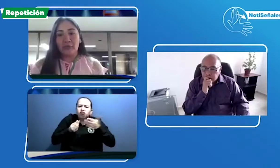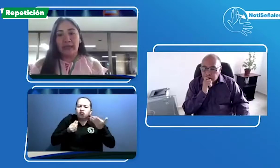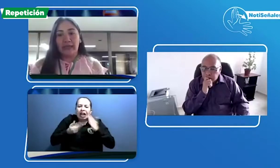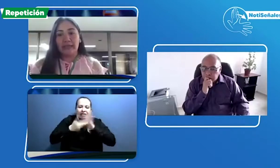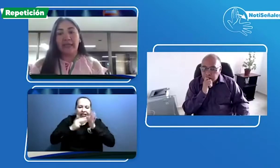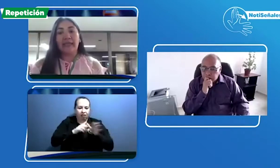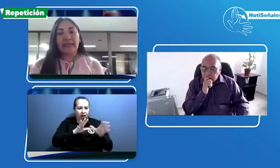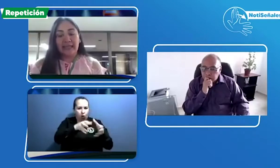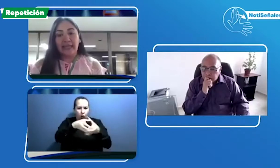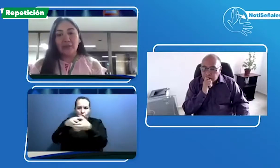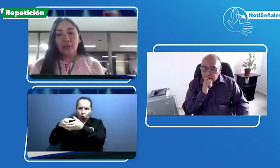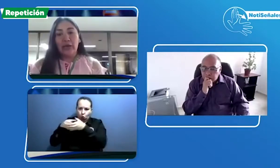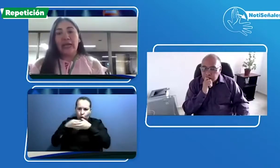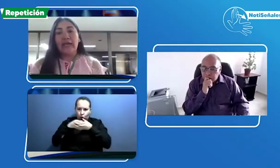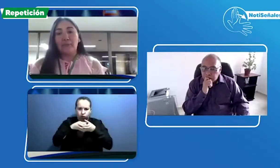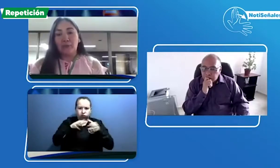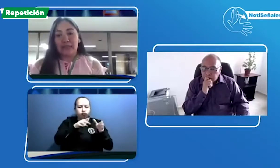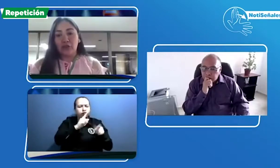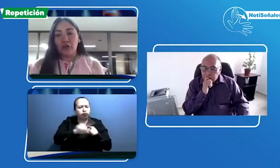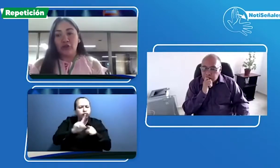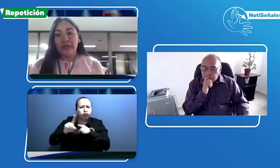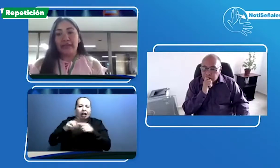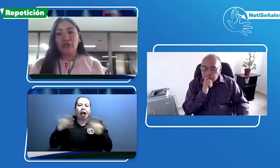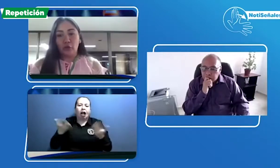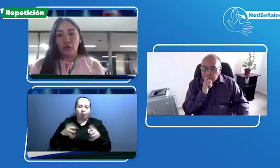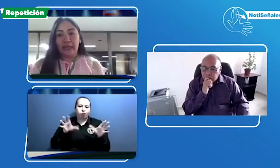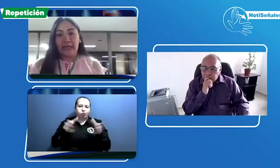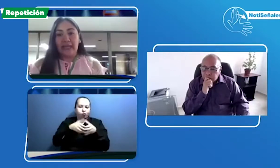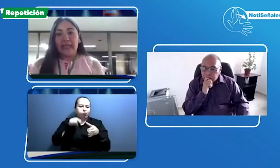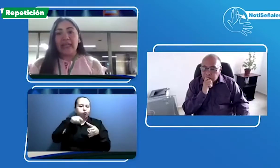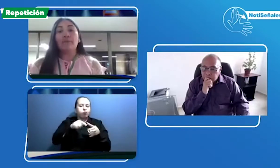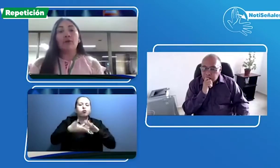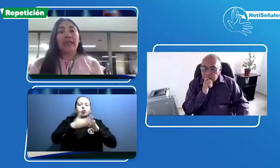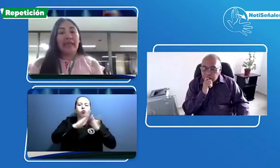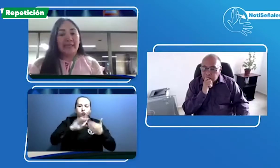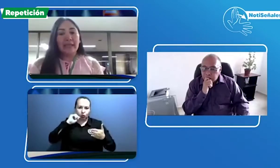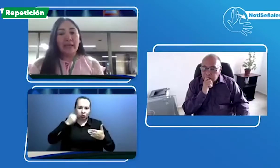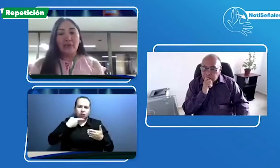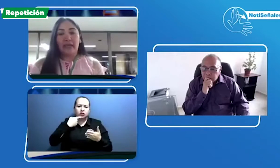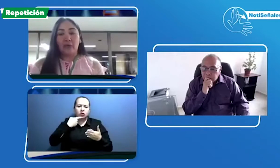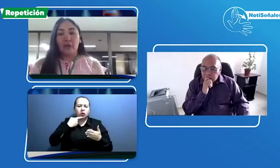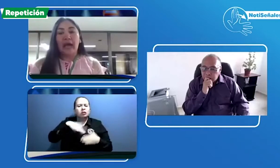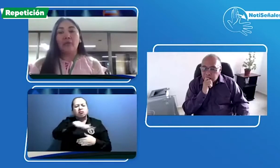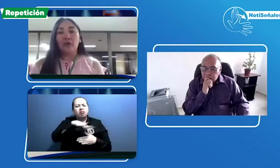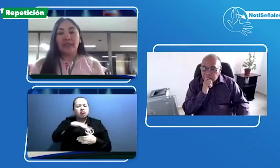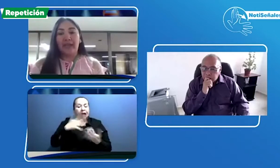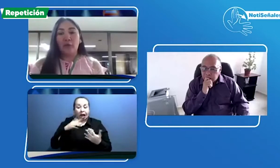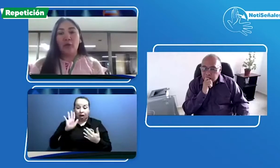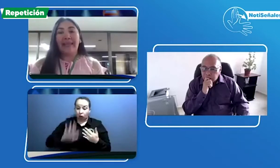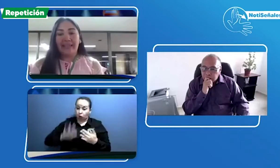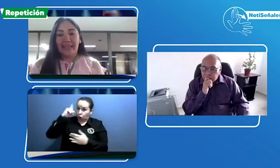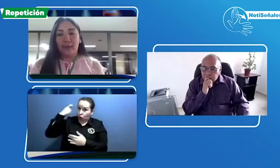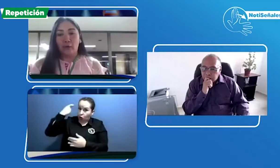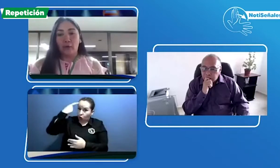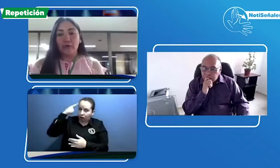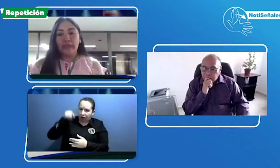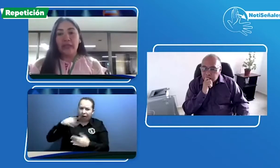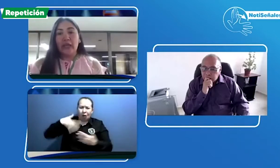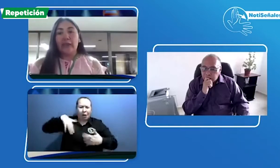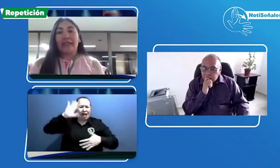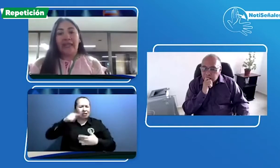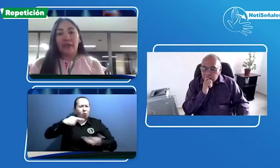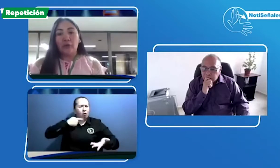poblacionales. En este caso, la población sorda. Y porque este gobierno ha priorizado el diálogo,